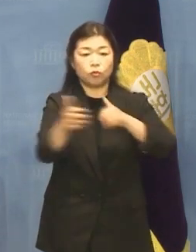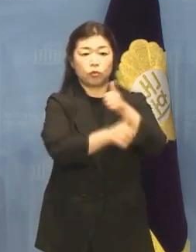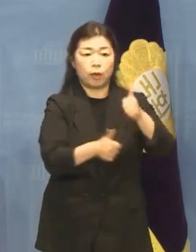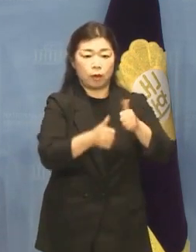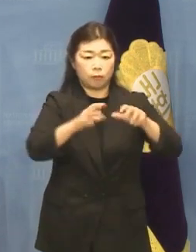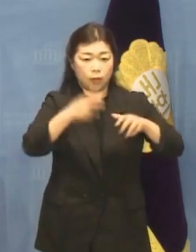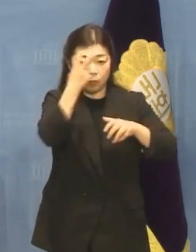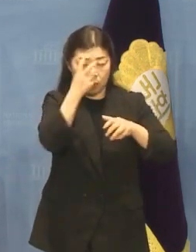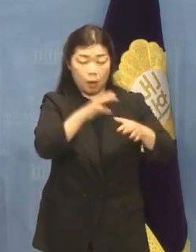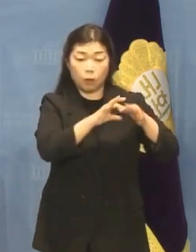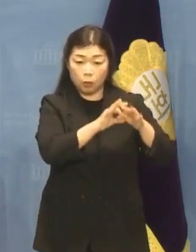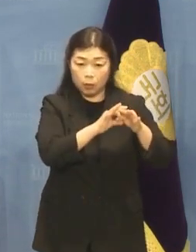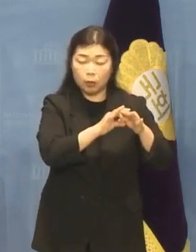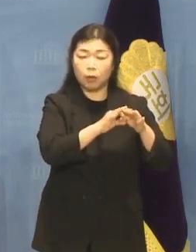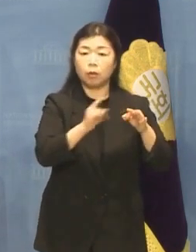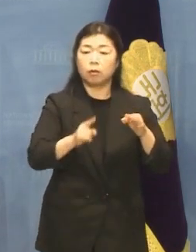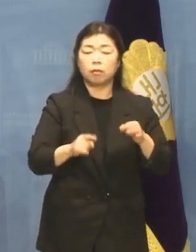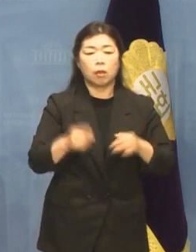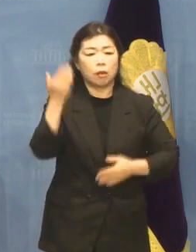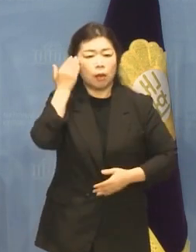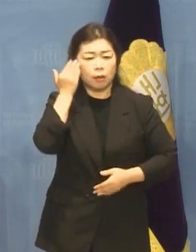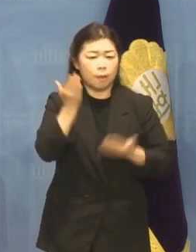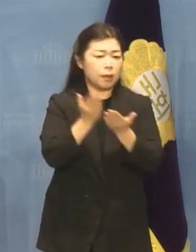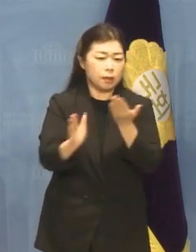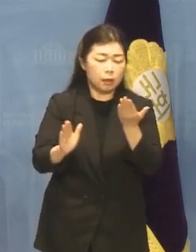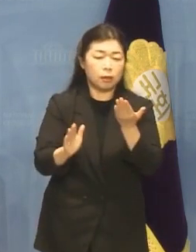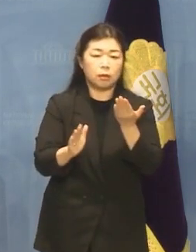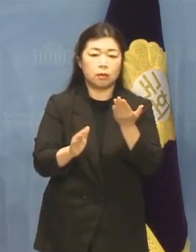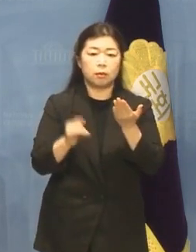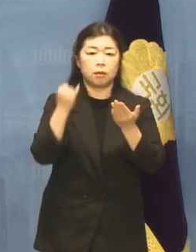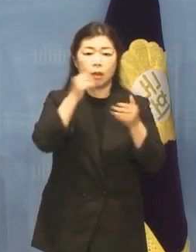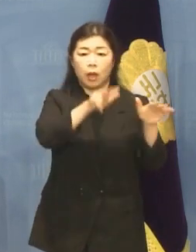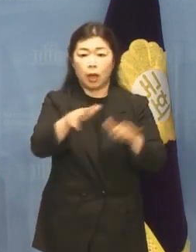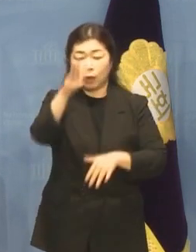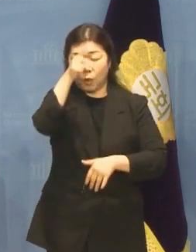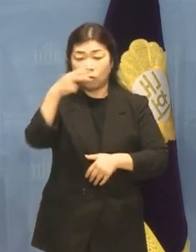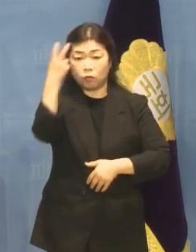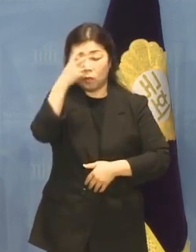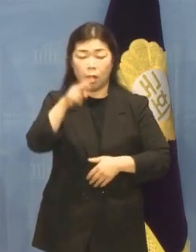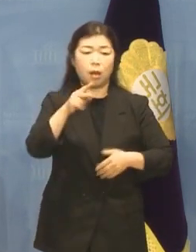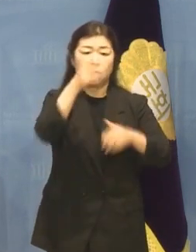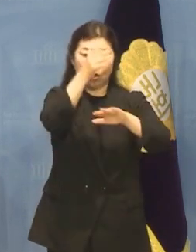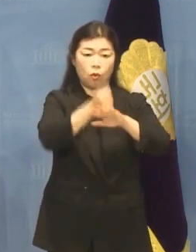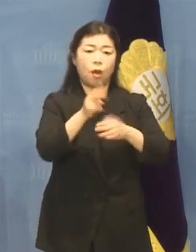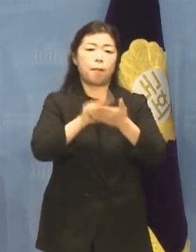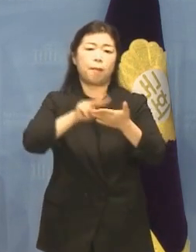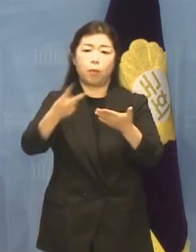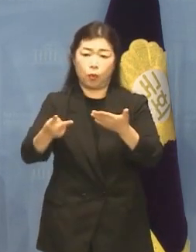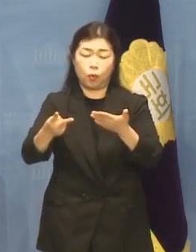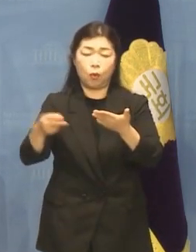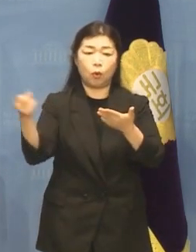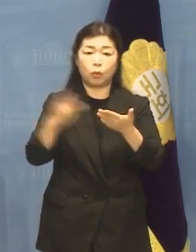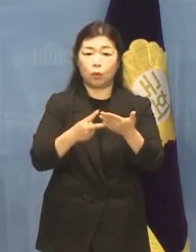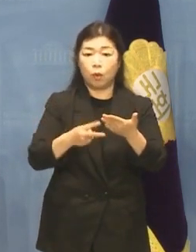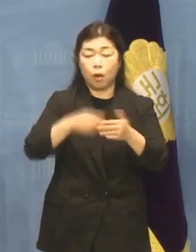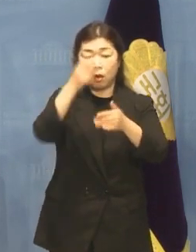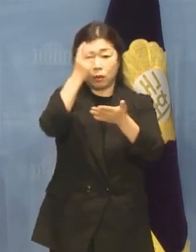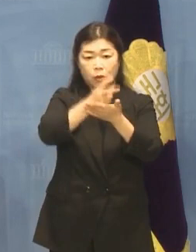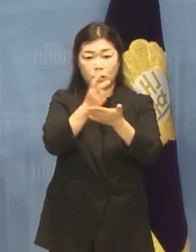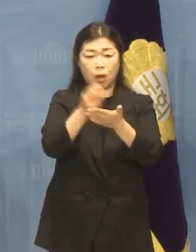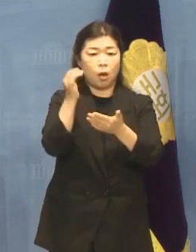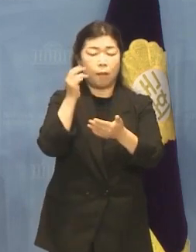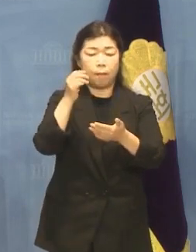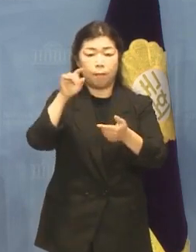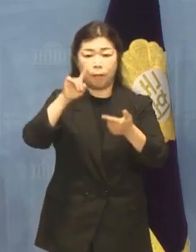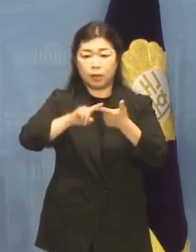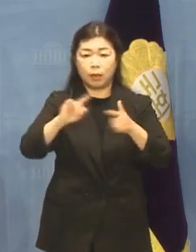국정조사를 통해 상식에 어긋난 해경 수사 결과 번복과 규정에 어긋난 해수부장 결정, 절차에 어긋난